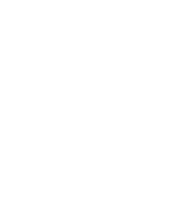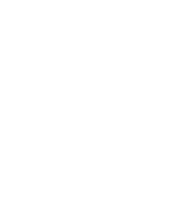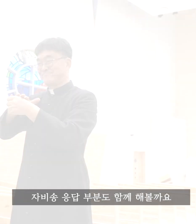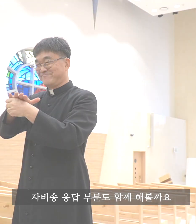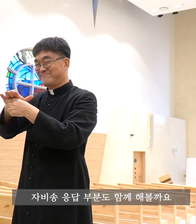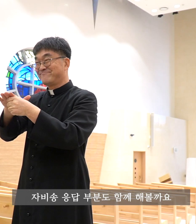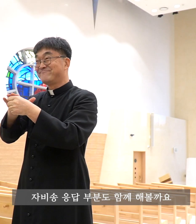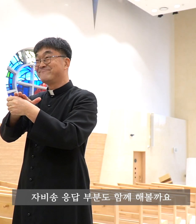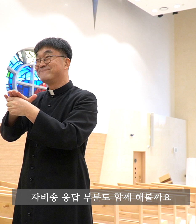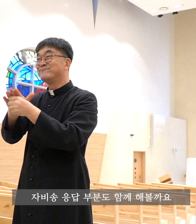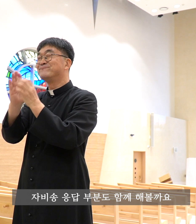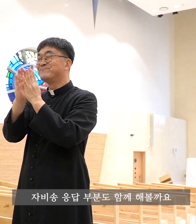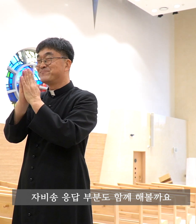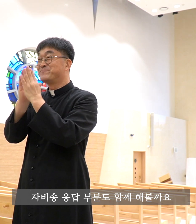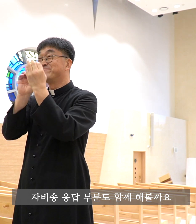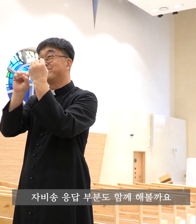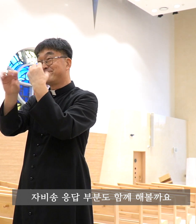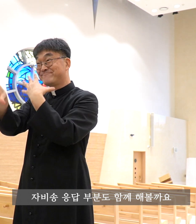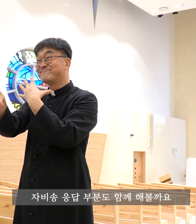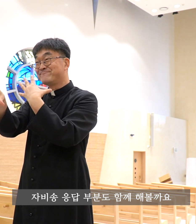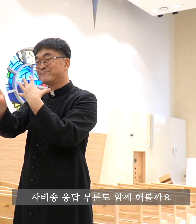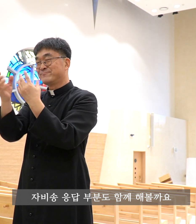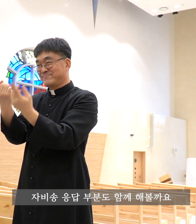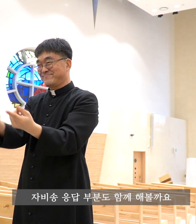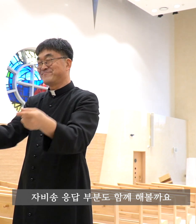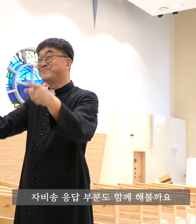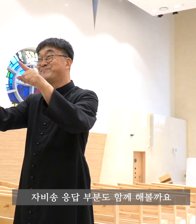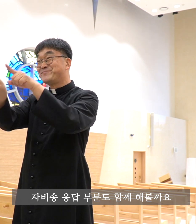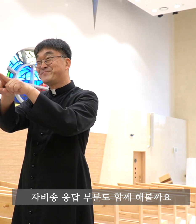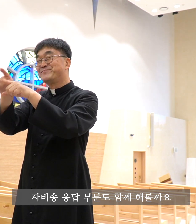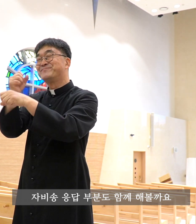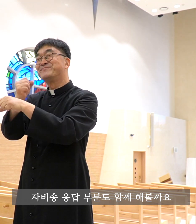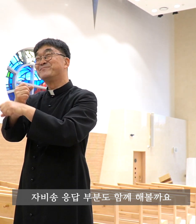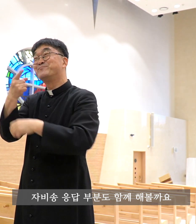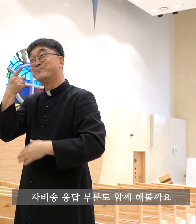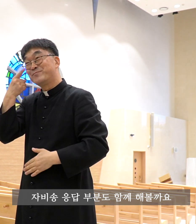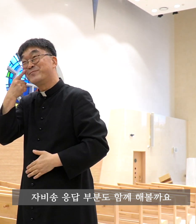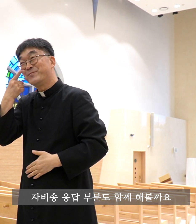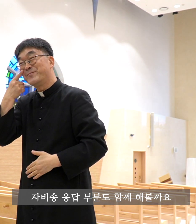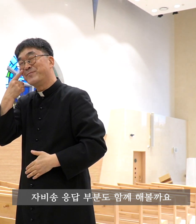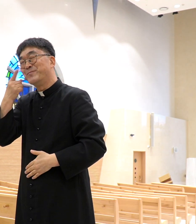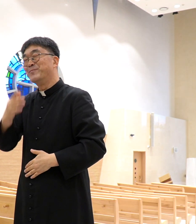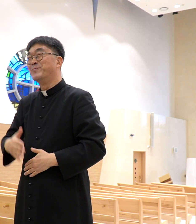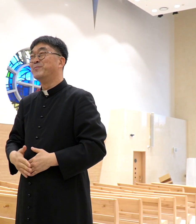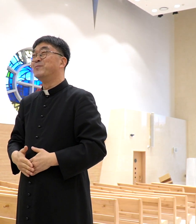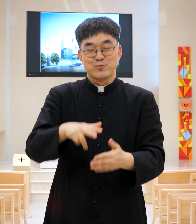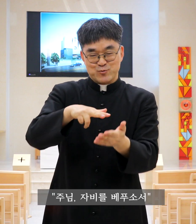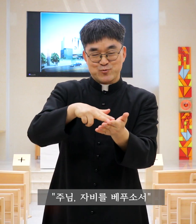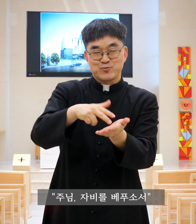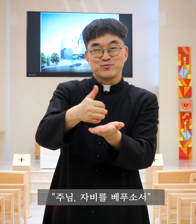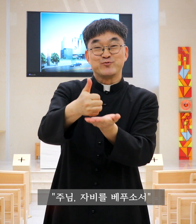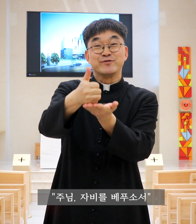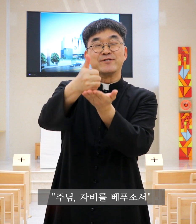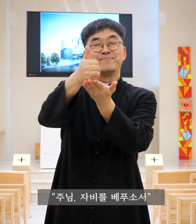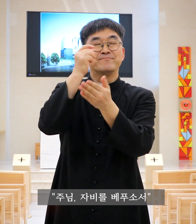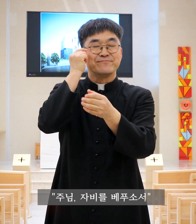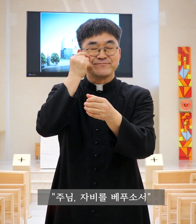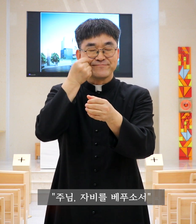자비송 응답 부분도 함께 해볼까요? 주님 자비를